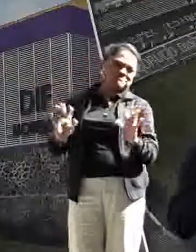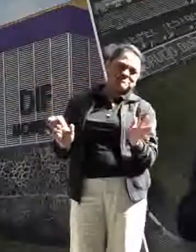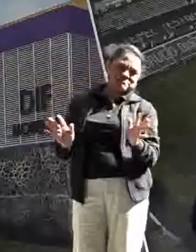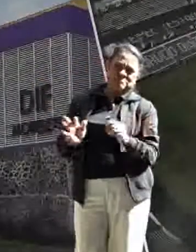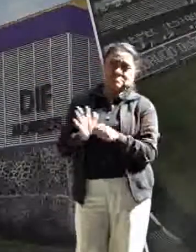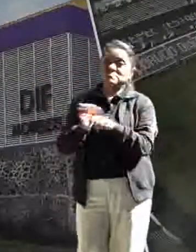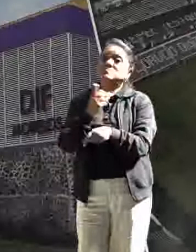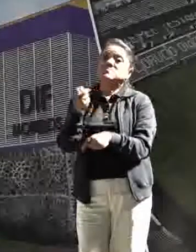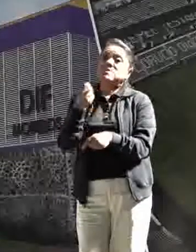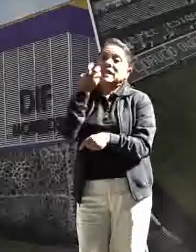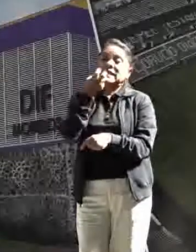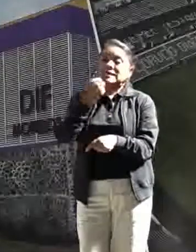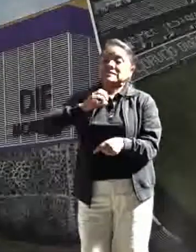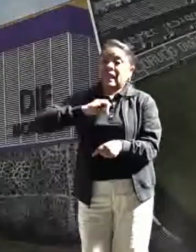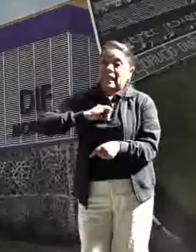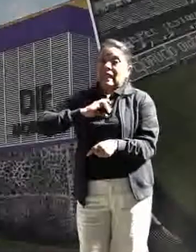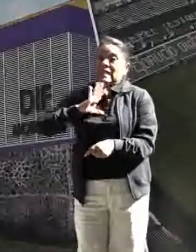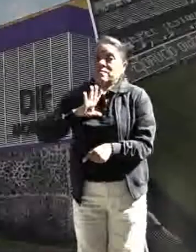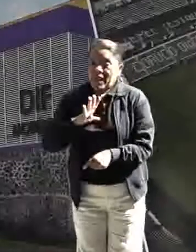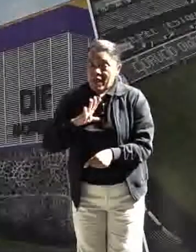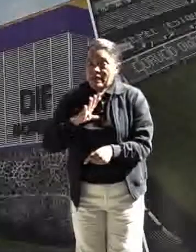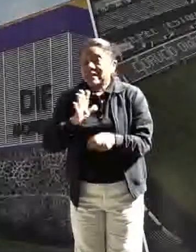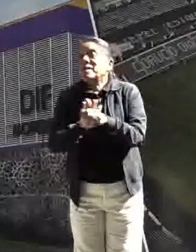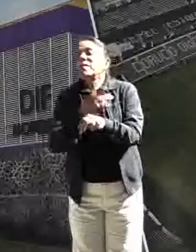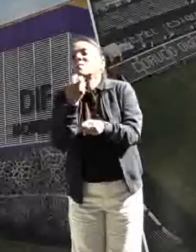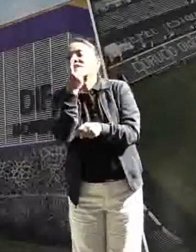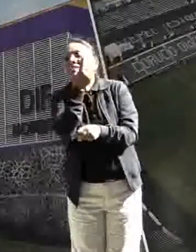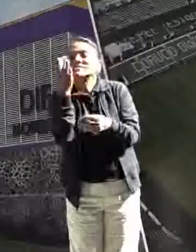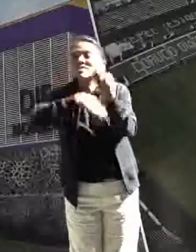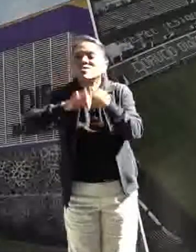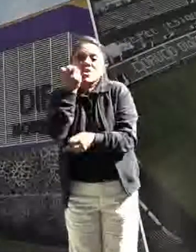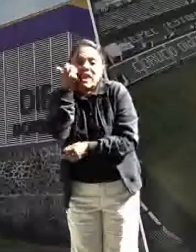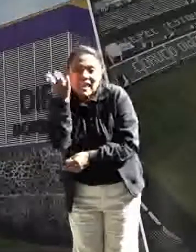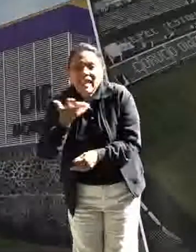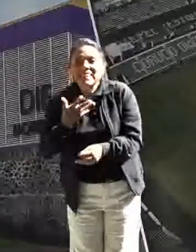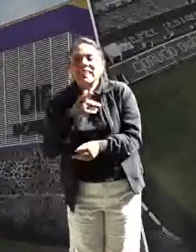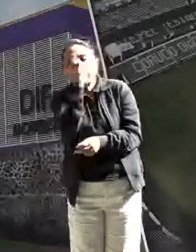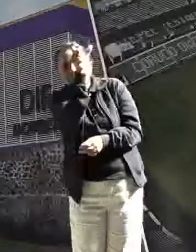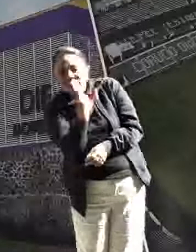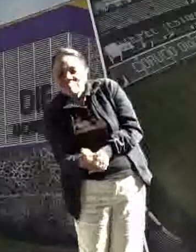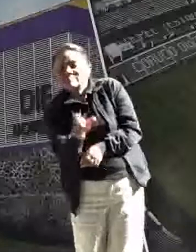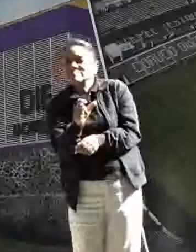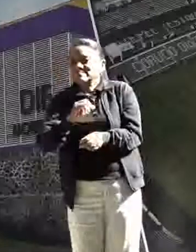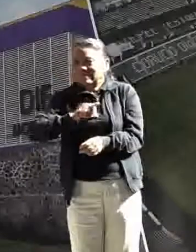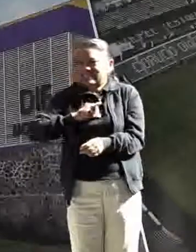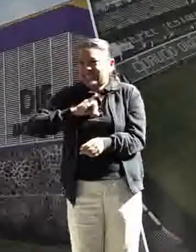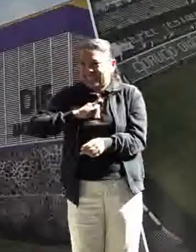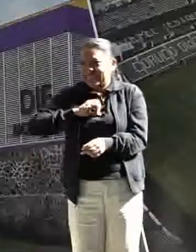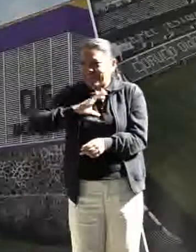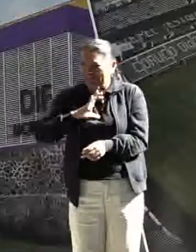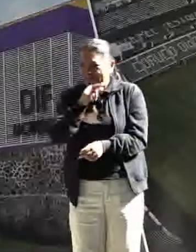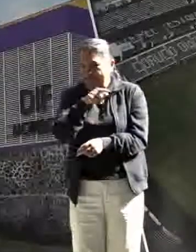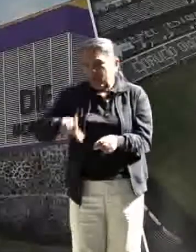tener esa imagen de los gobernadores, porque es escandaloso lo que nos damos cuenta hoy. Es agraviante lo que nos damos